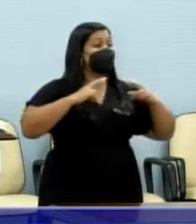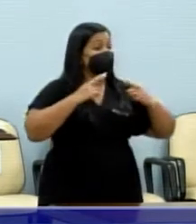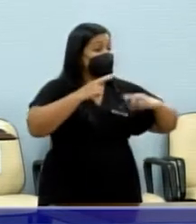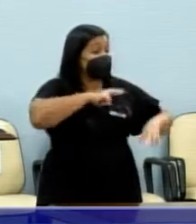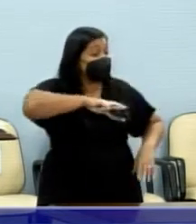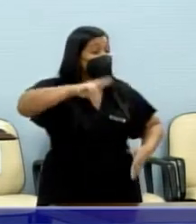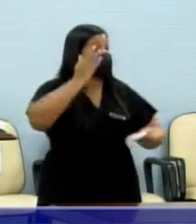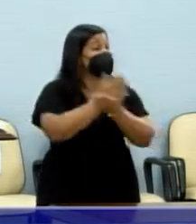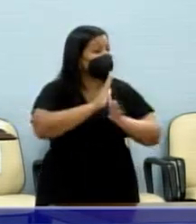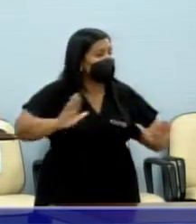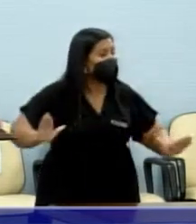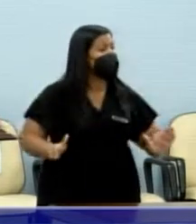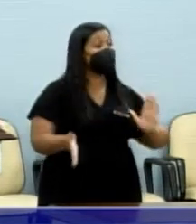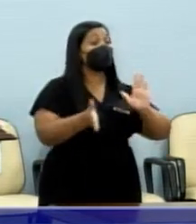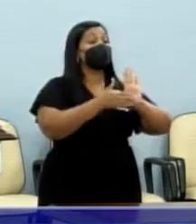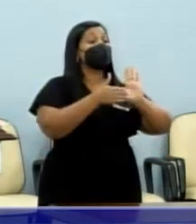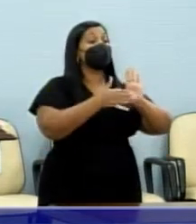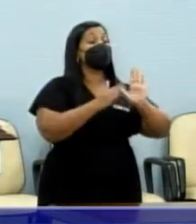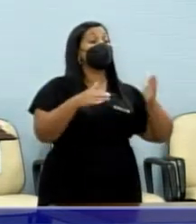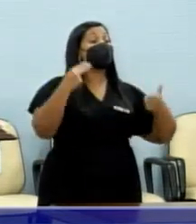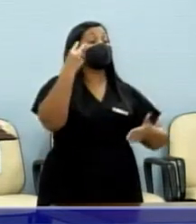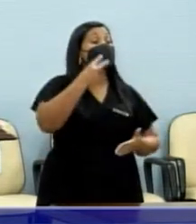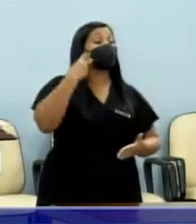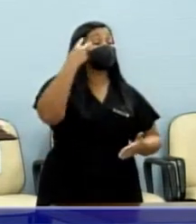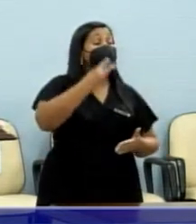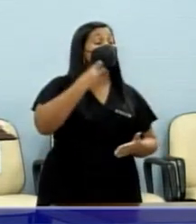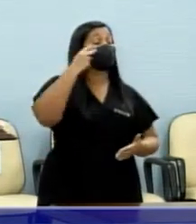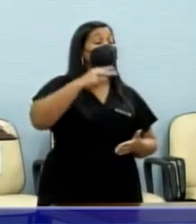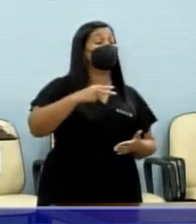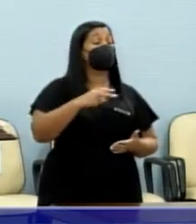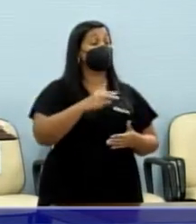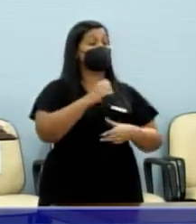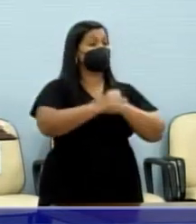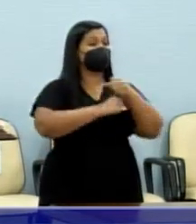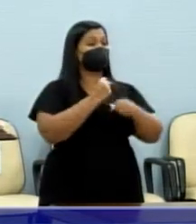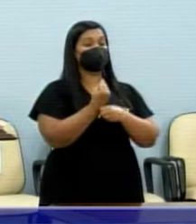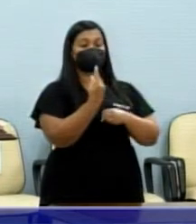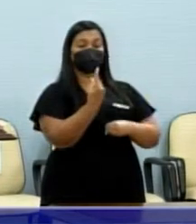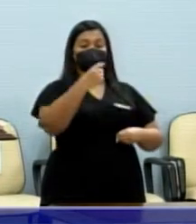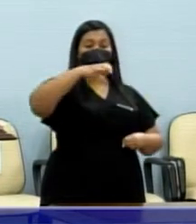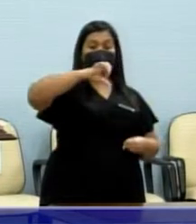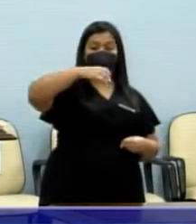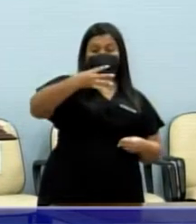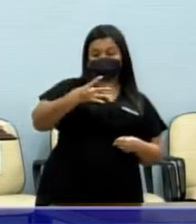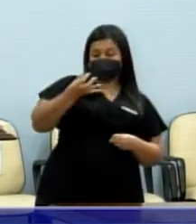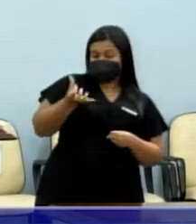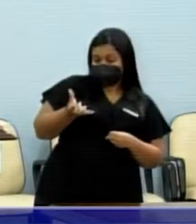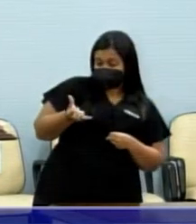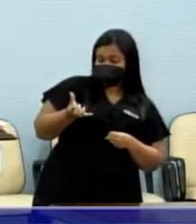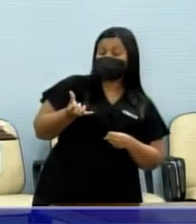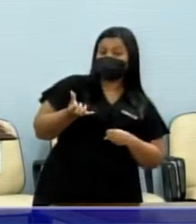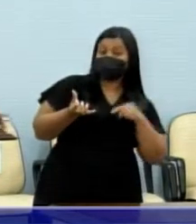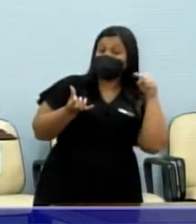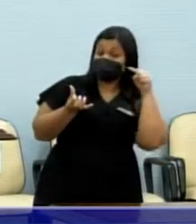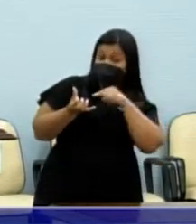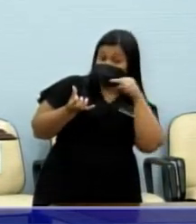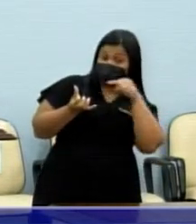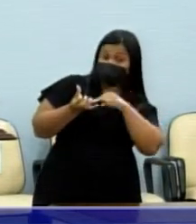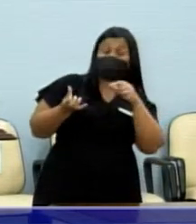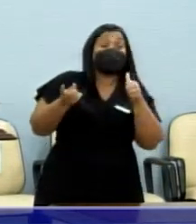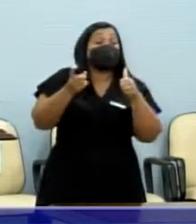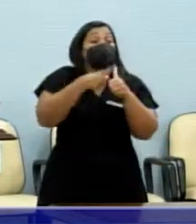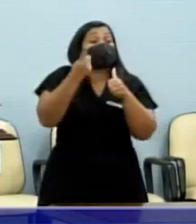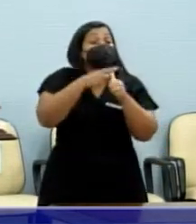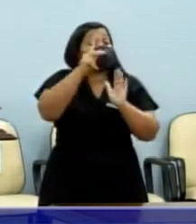uma proposta do deputado Jorge Amado, em 1946, um projeto de lei dele enquanto deputado, e é o